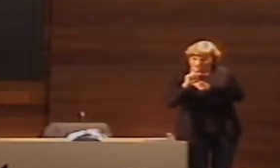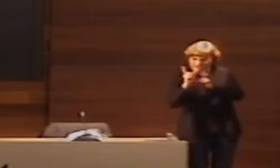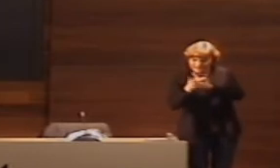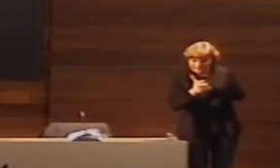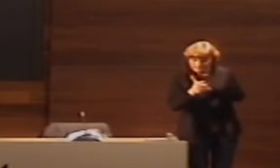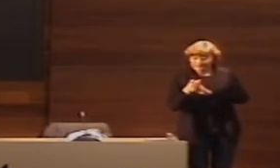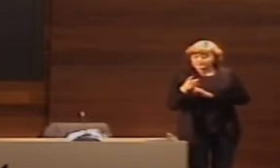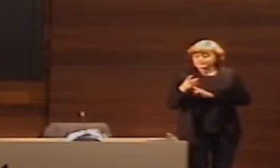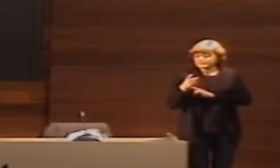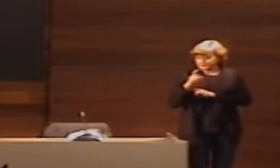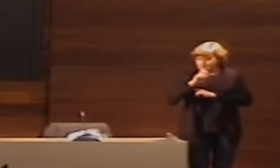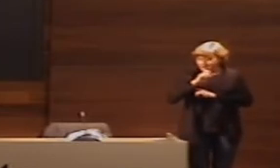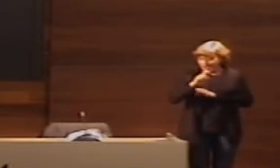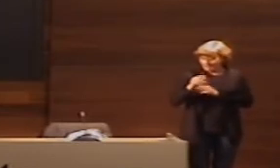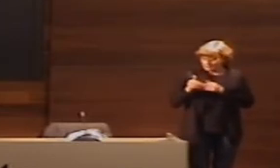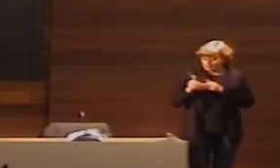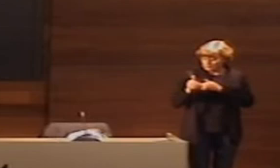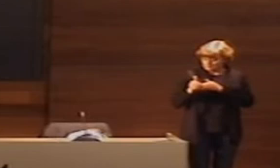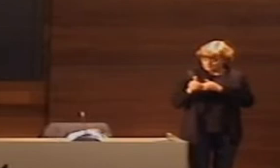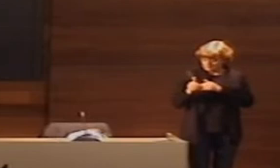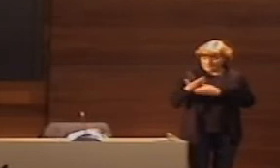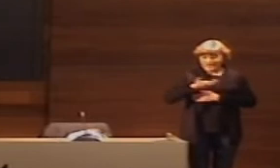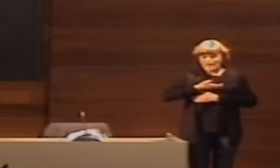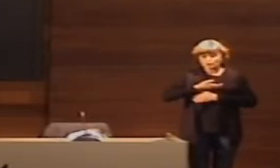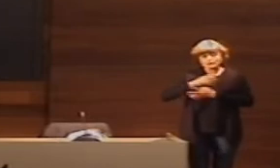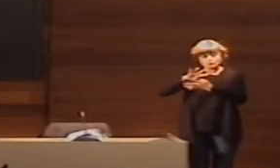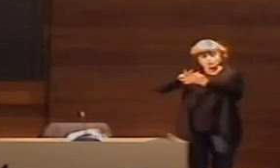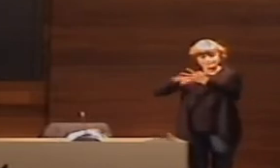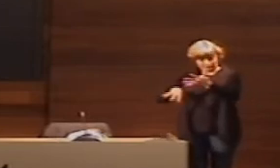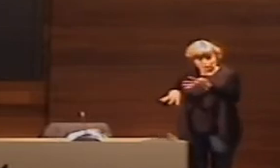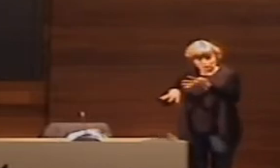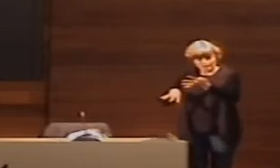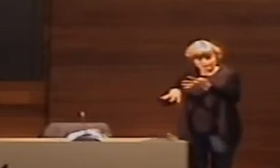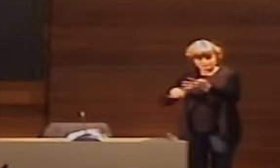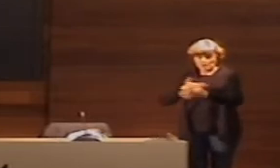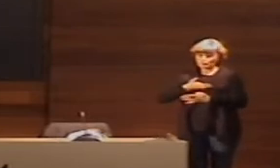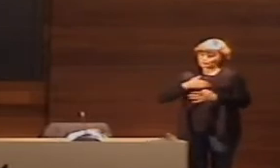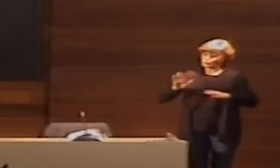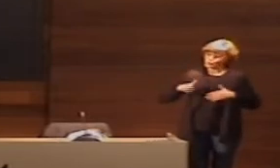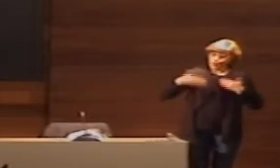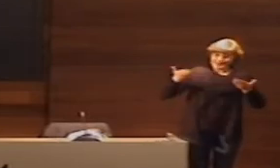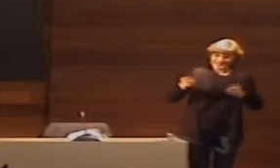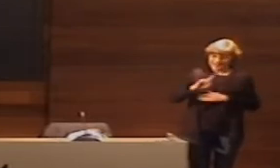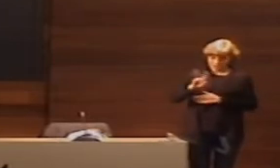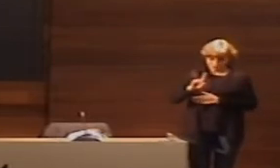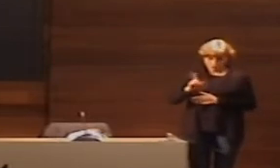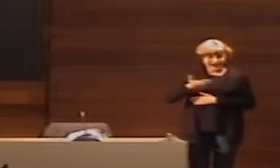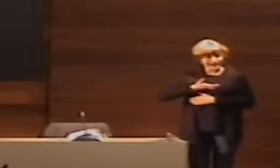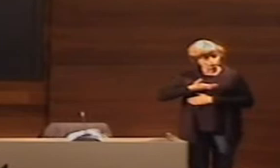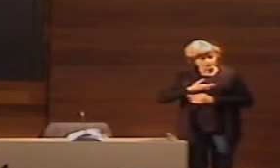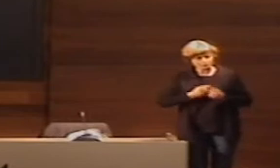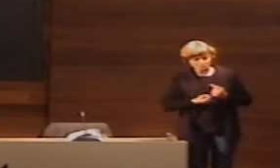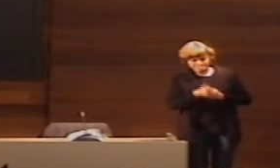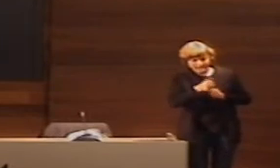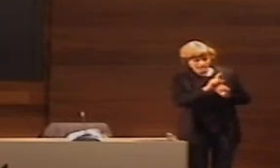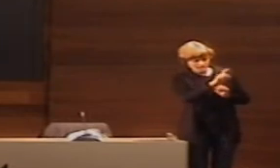en breve se va a anunciar que el Ayuntamiento de Barcelona, que no es cualquier ayuntamiento, ¿no? No es un ayuntamiento. Ya hay ayuntamientos en España que ya no